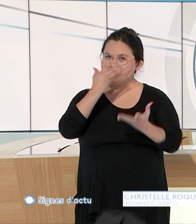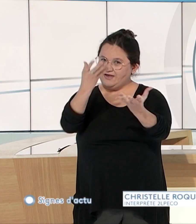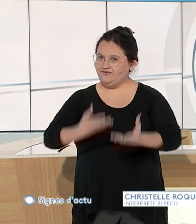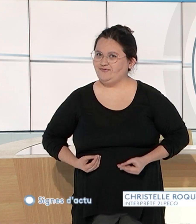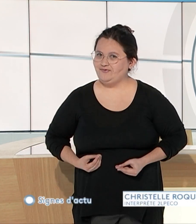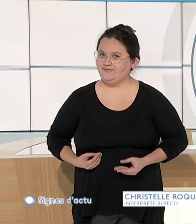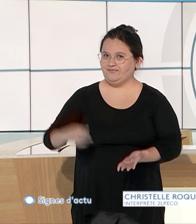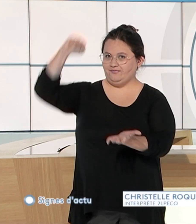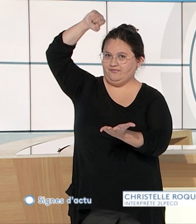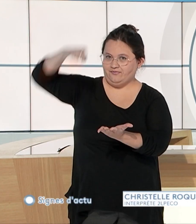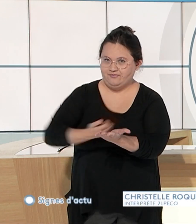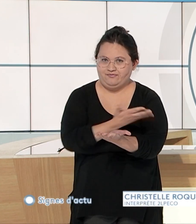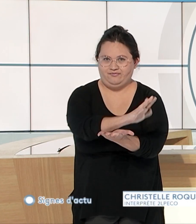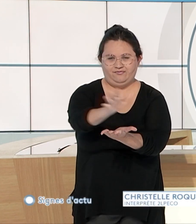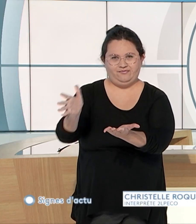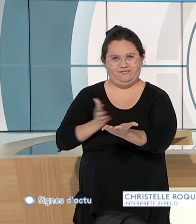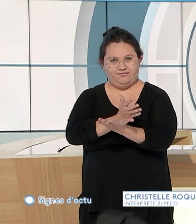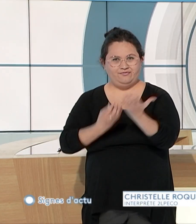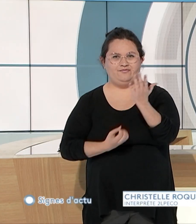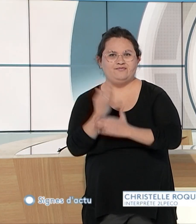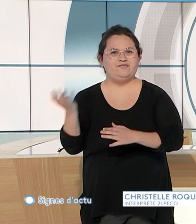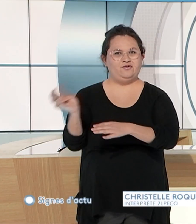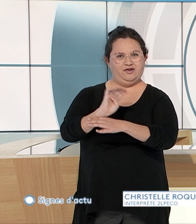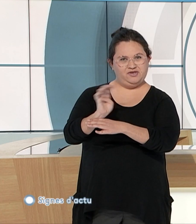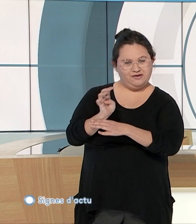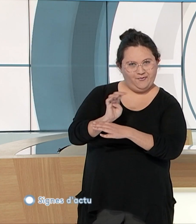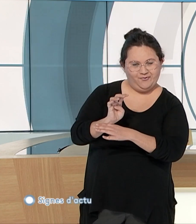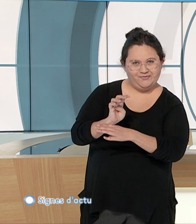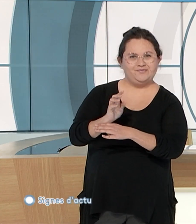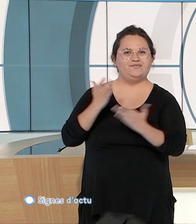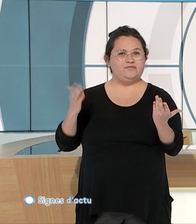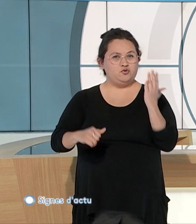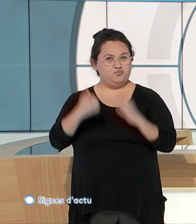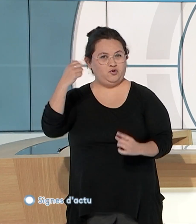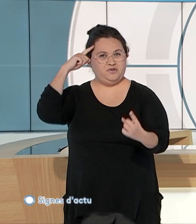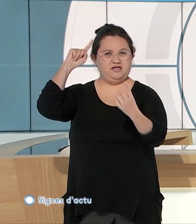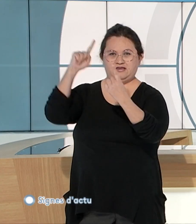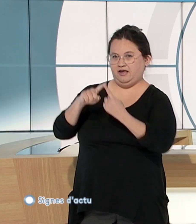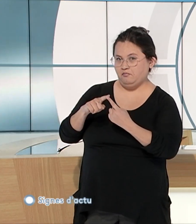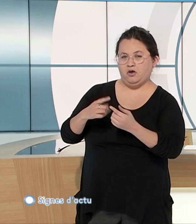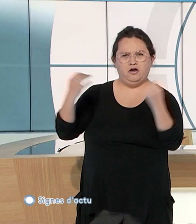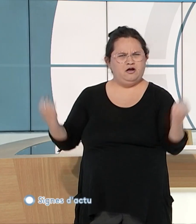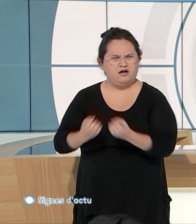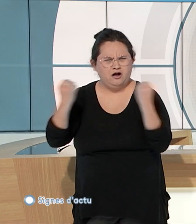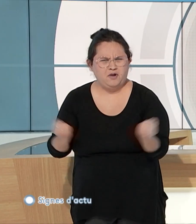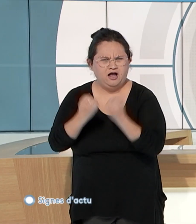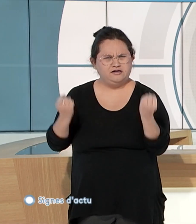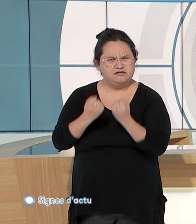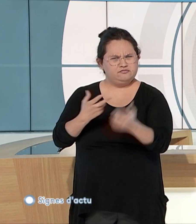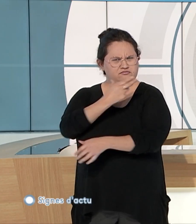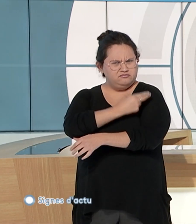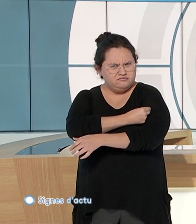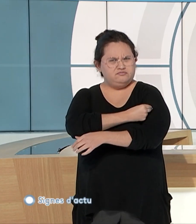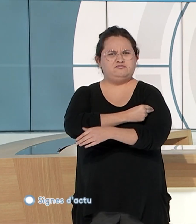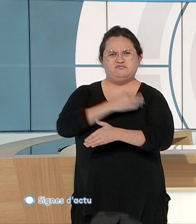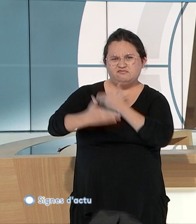Bonjour, bienvenue dans Signe d'Actu, l'actualité en Nouvelle-Aquitaine en langue des signes. On débute ce nouveau numéro par une nouvelle étape dans la lutte